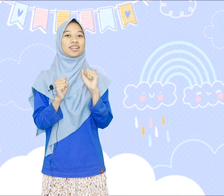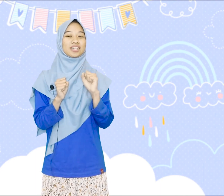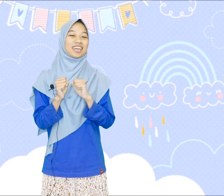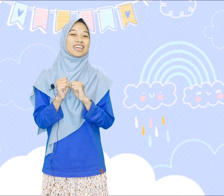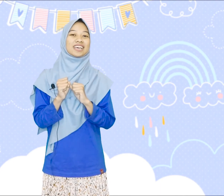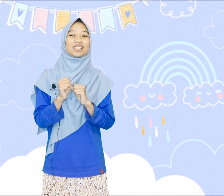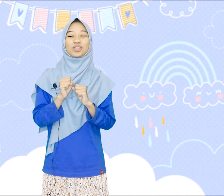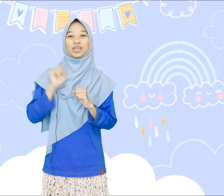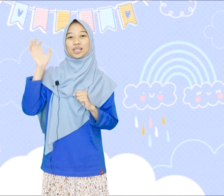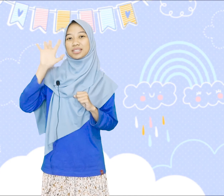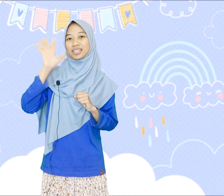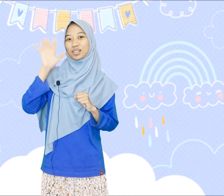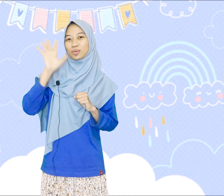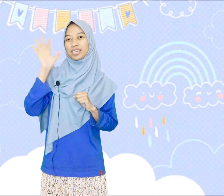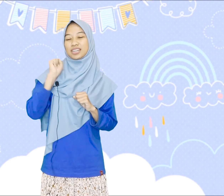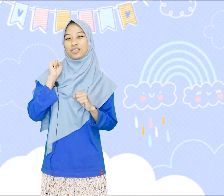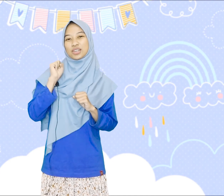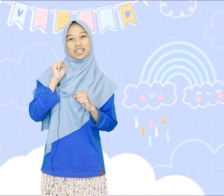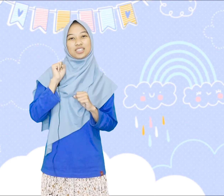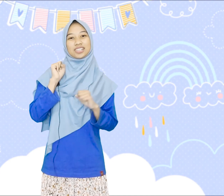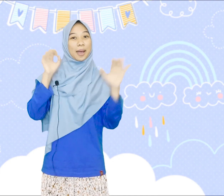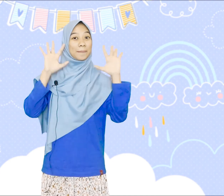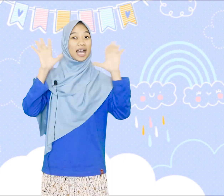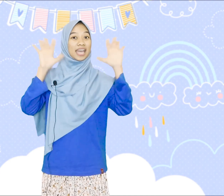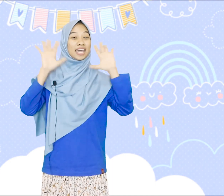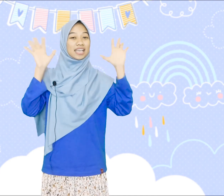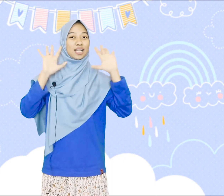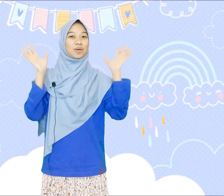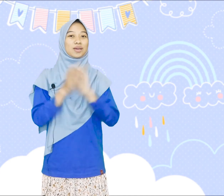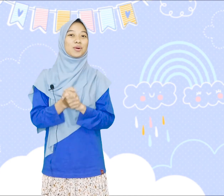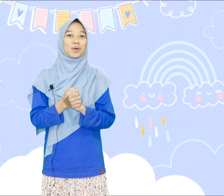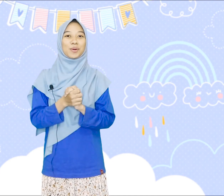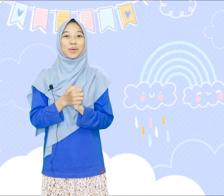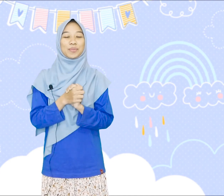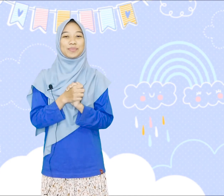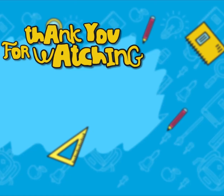oke? Okay? So, thank you so much. Kita ketemu lagi di video selanjutnya. Bye! Assalamualaikum!